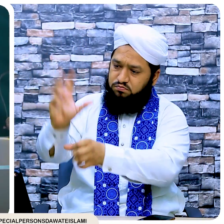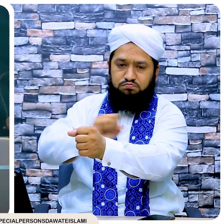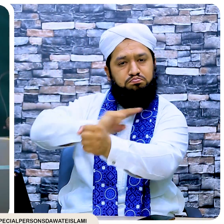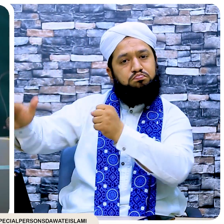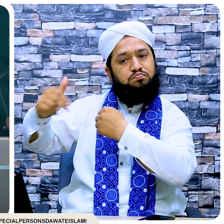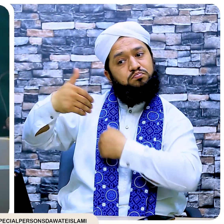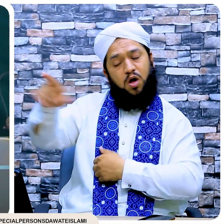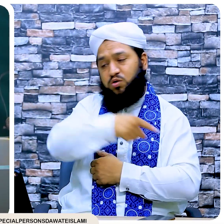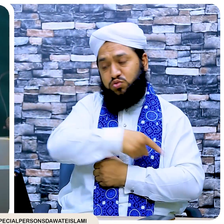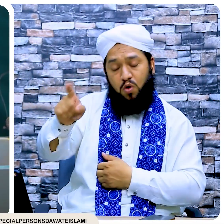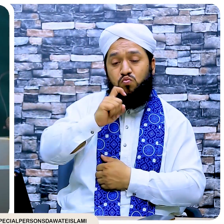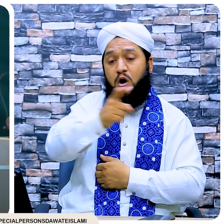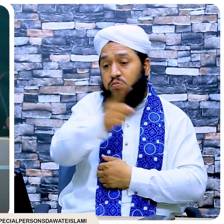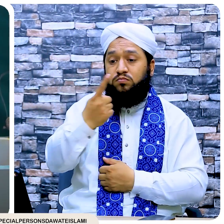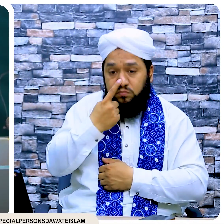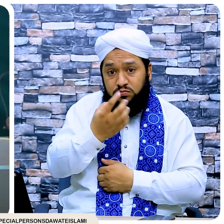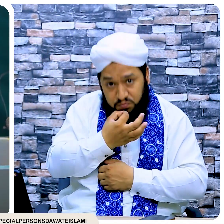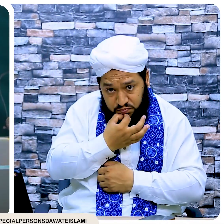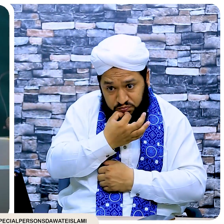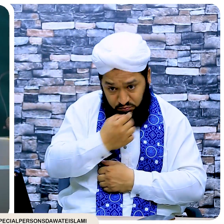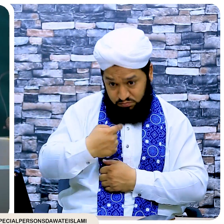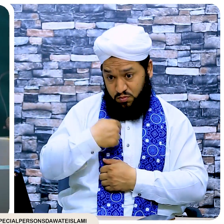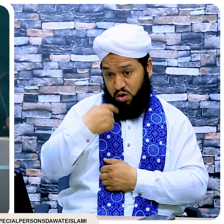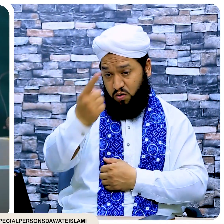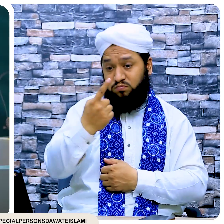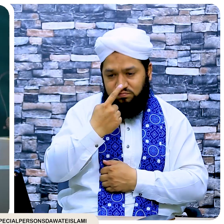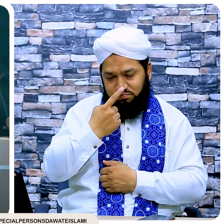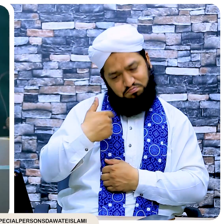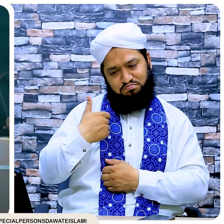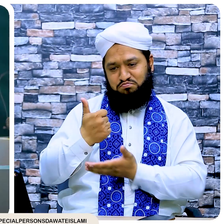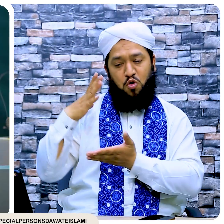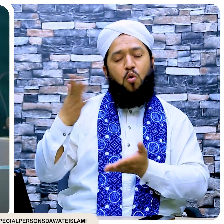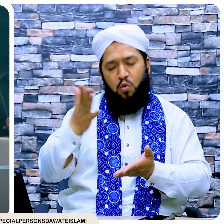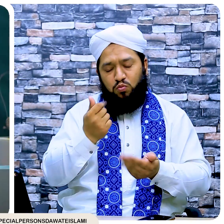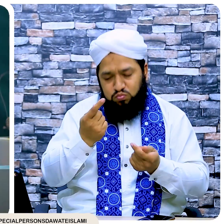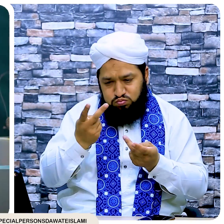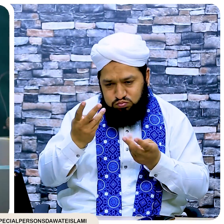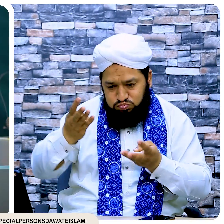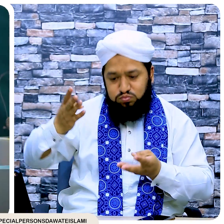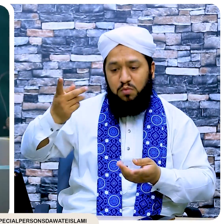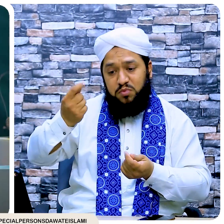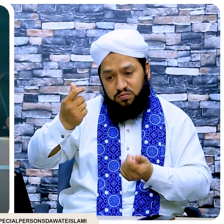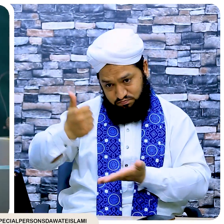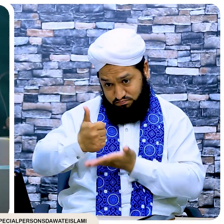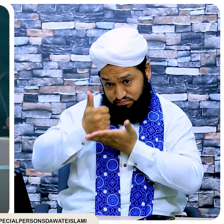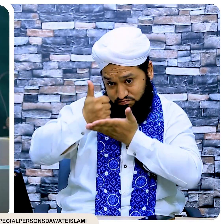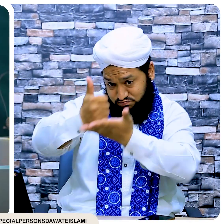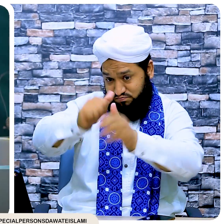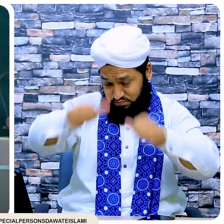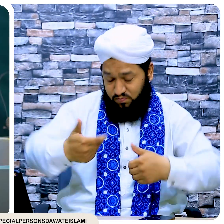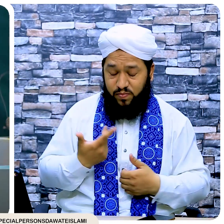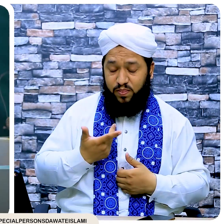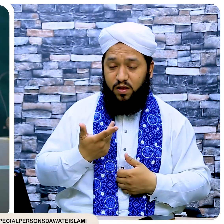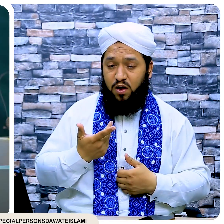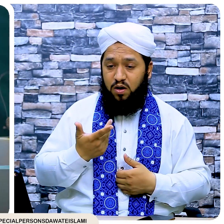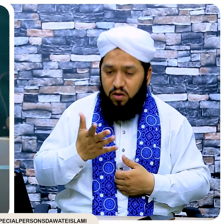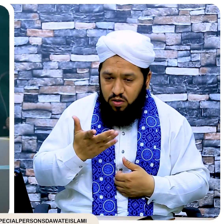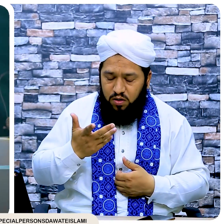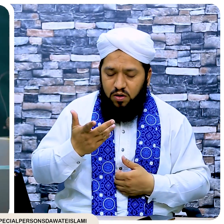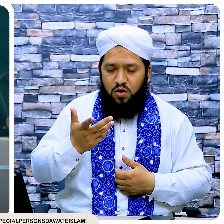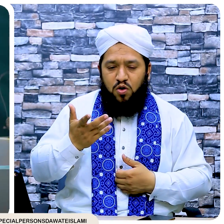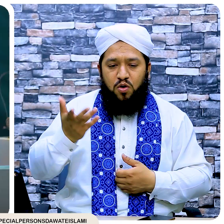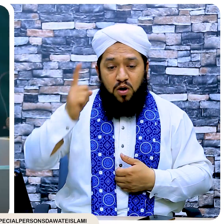کر دے۔ اگر تو ہمارا حکم مانے گا تو تجھے فرما برداری کا انعام ملے گا، ورنہ ہمارا لشکر شمر کے لیے چھوڑ دے۔ یہ